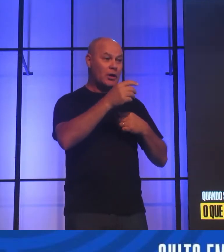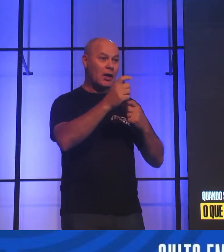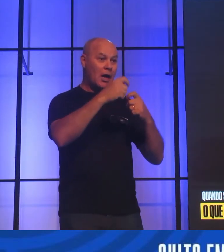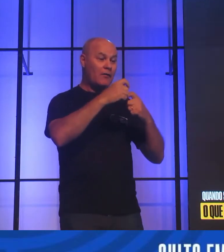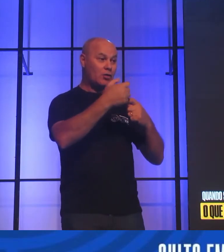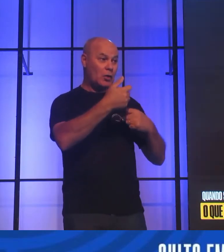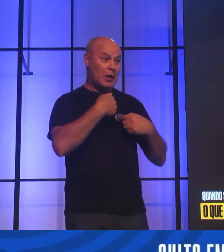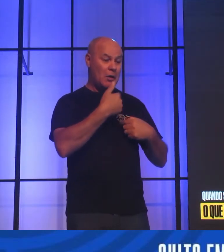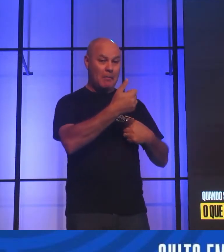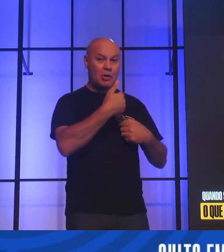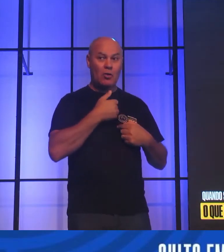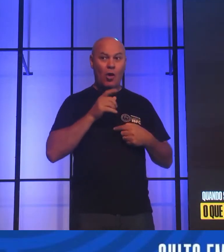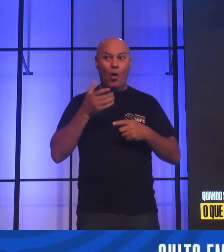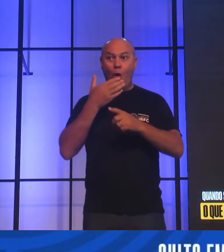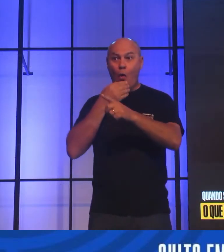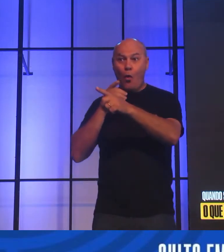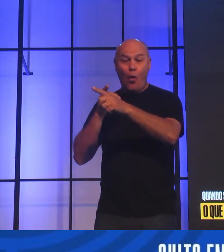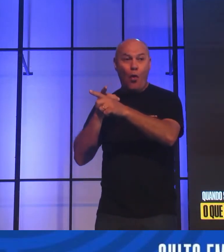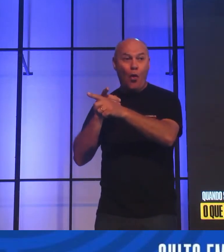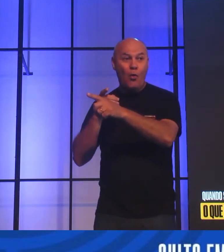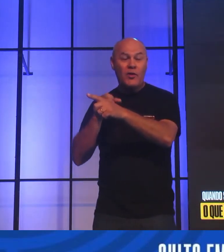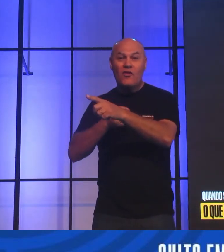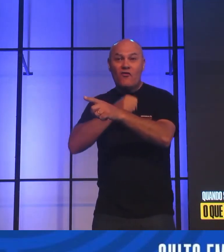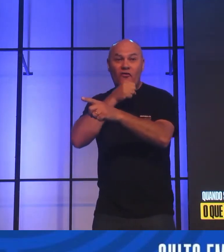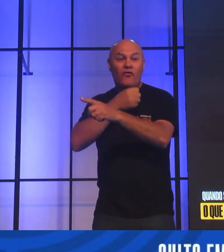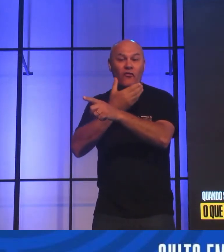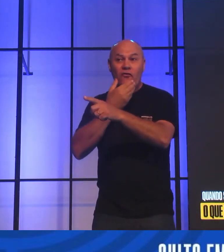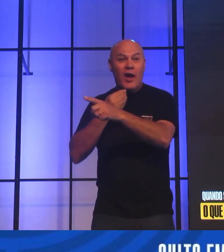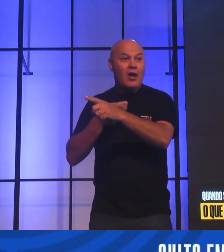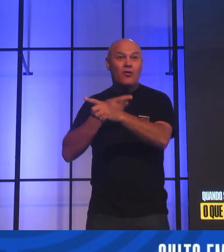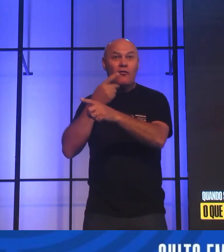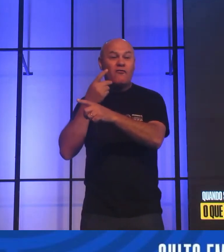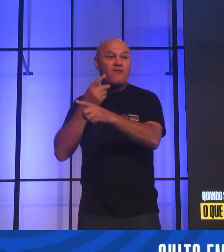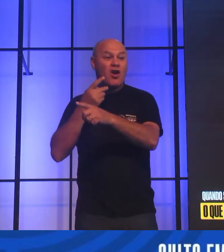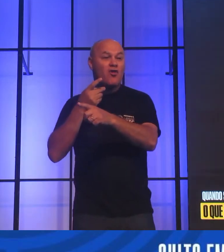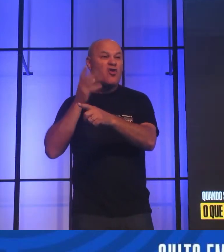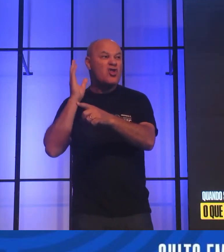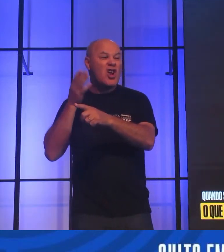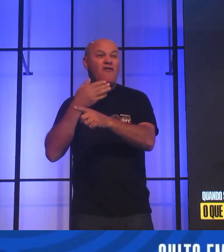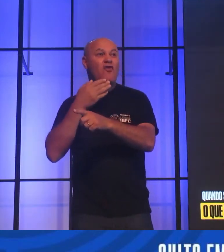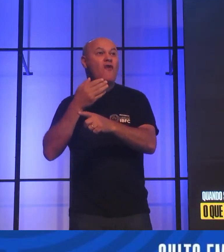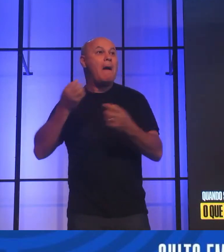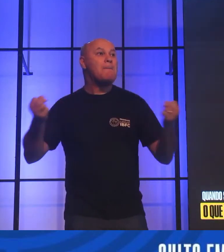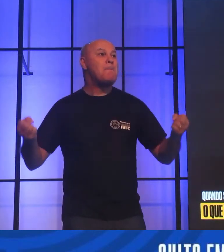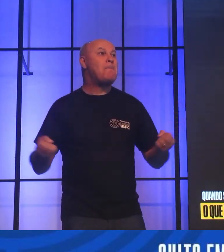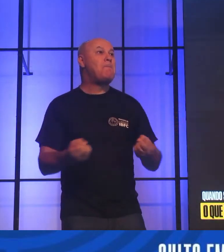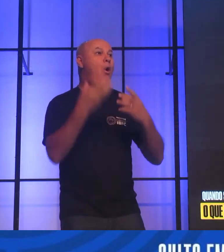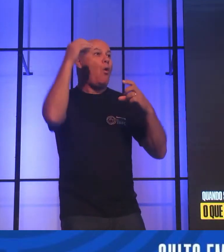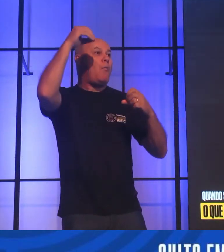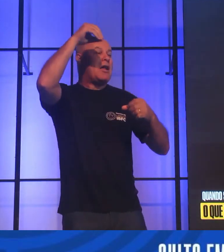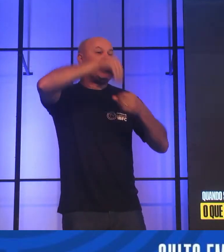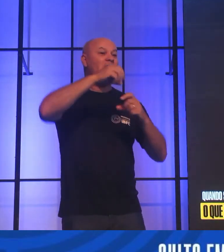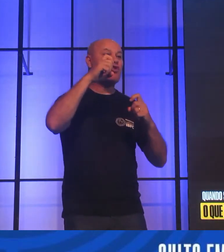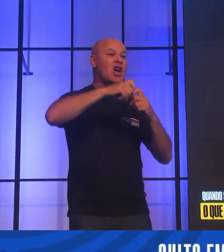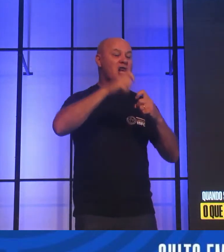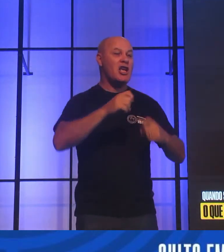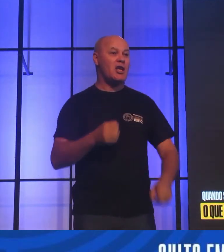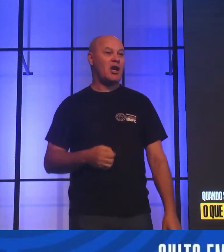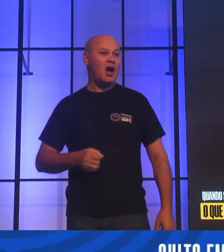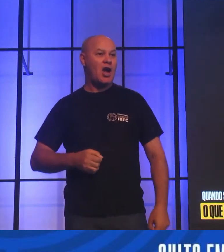Gente, tu olhava para ele, ele não dizia palavrão, ele não era agressivo, mas dentro dele uma reação